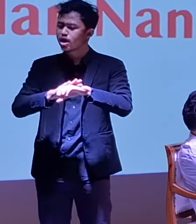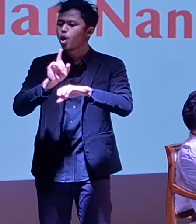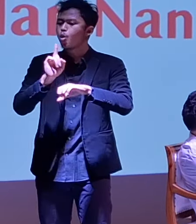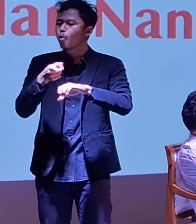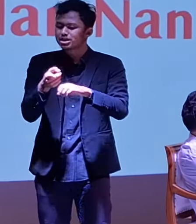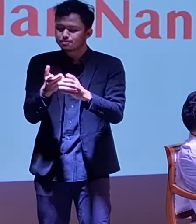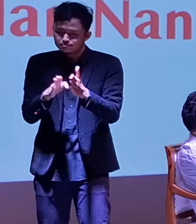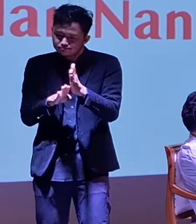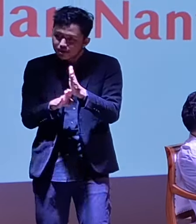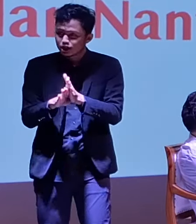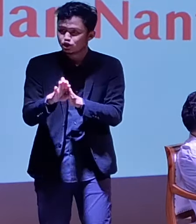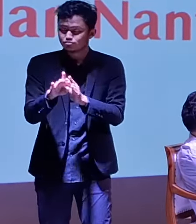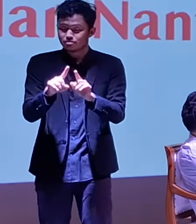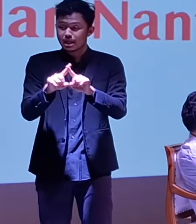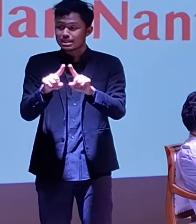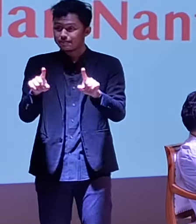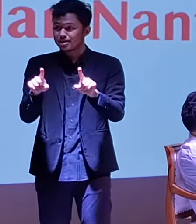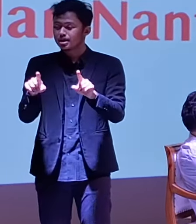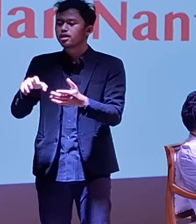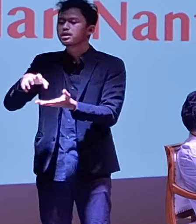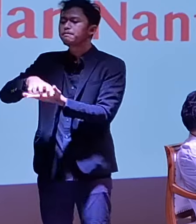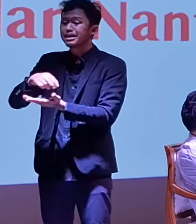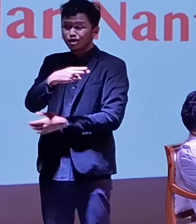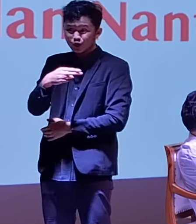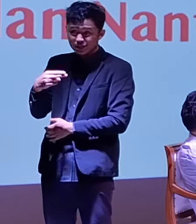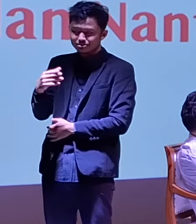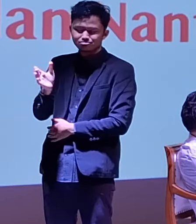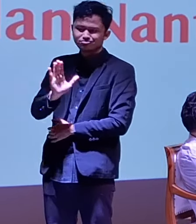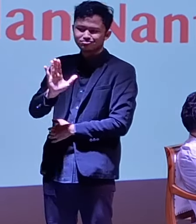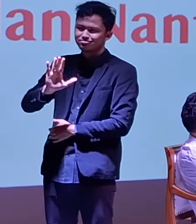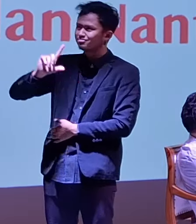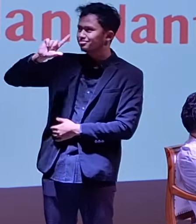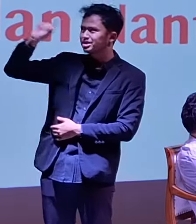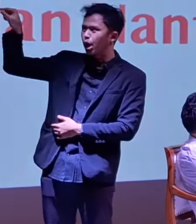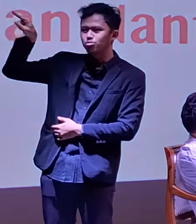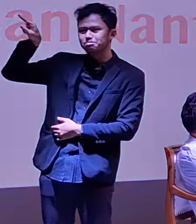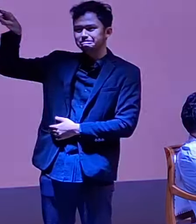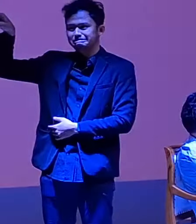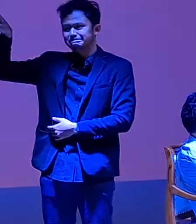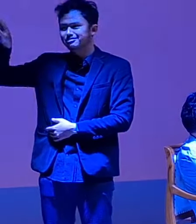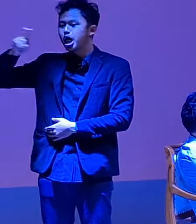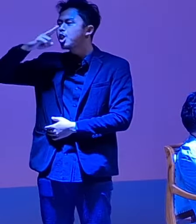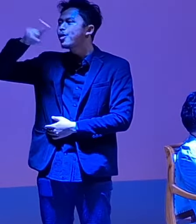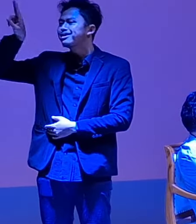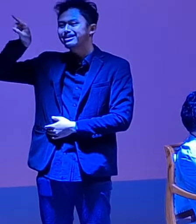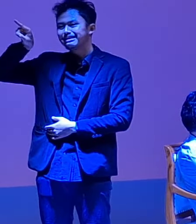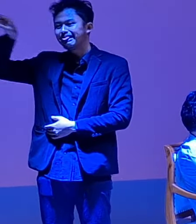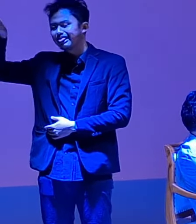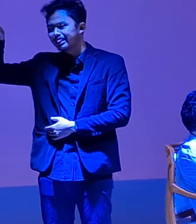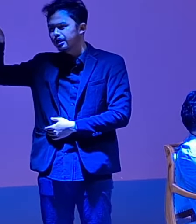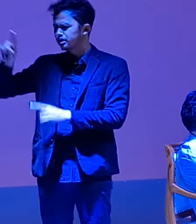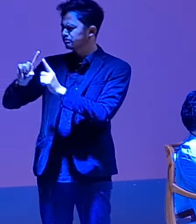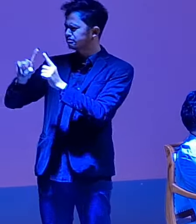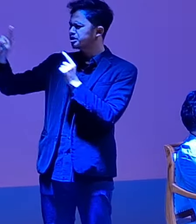berjalan di lokasi yang amat jauh dari Indonesia, karena dia merepresentasikan Indonesia. Di sisi lain